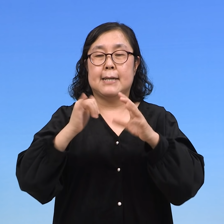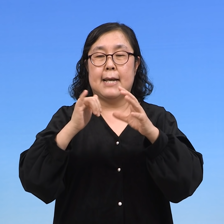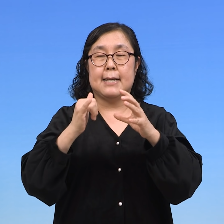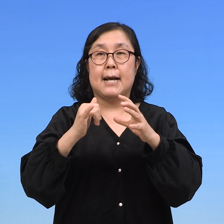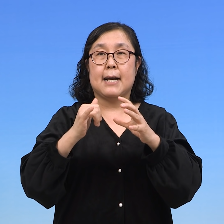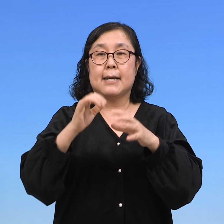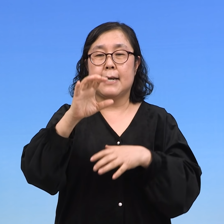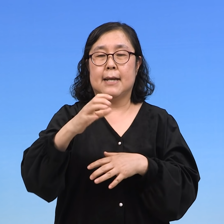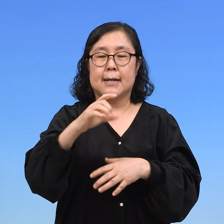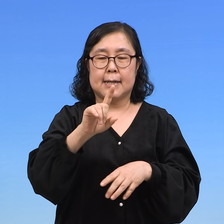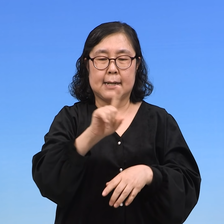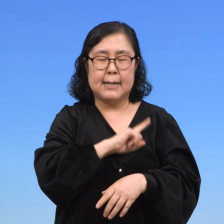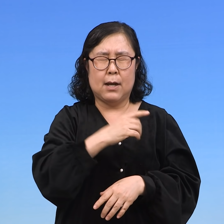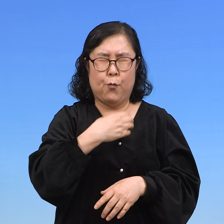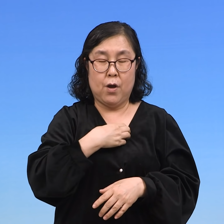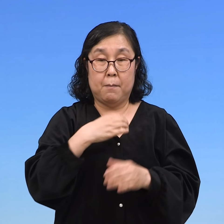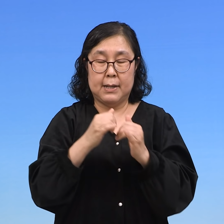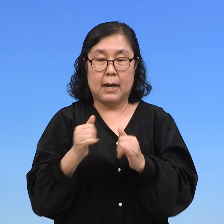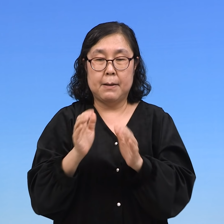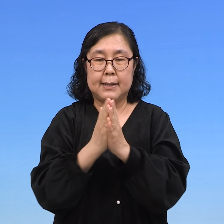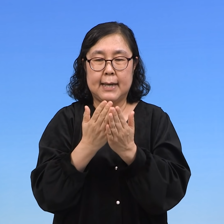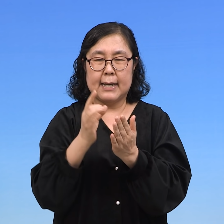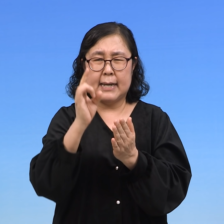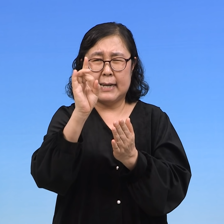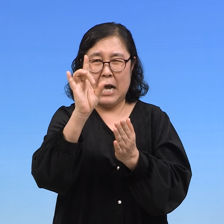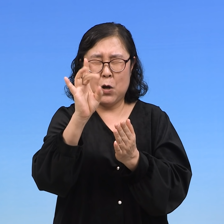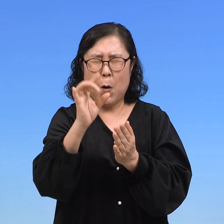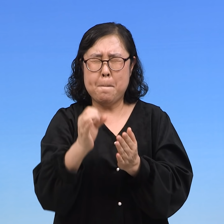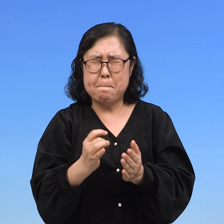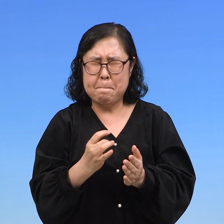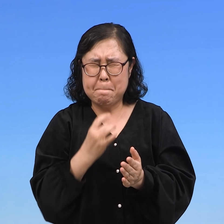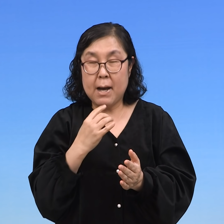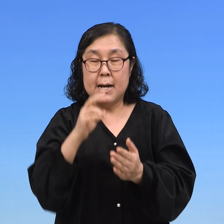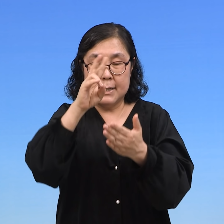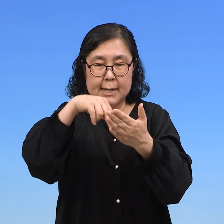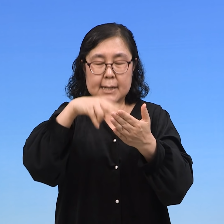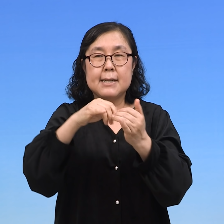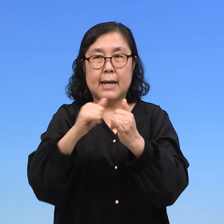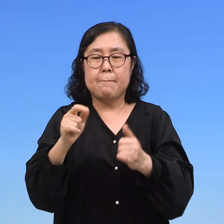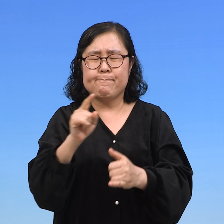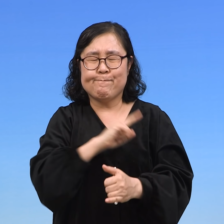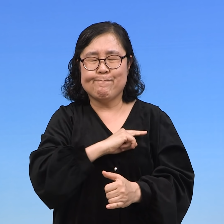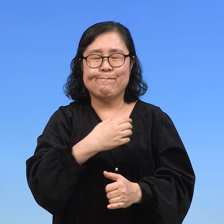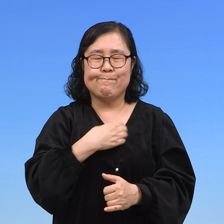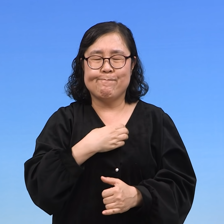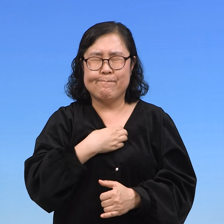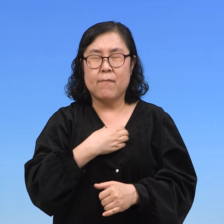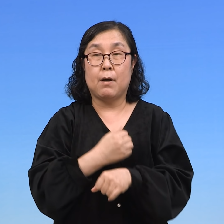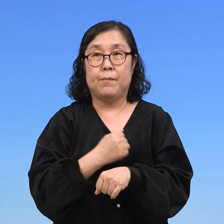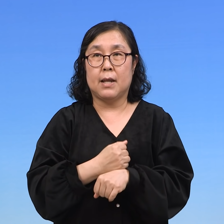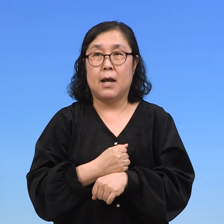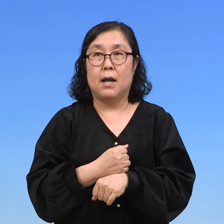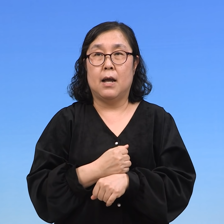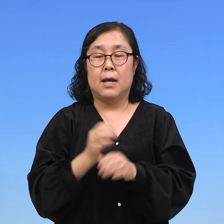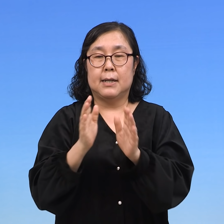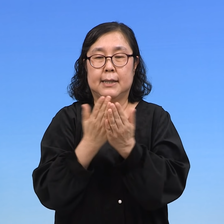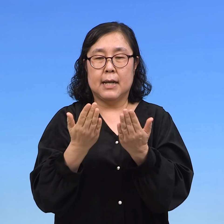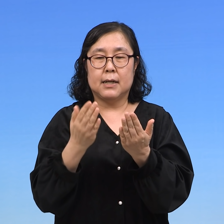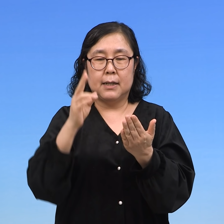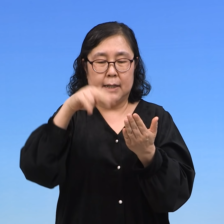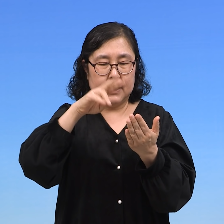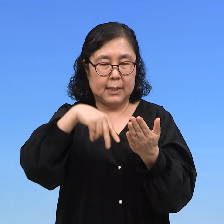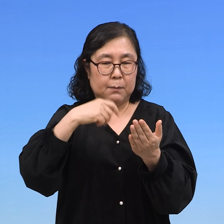세상에서 제일 위험한 사람이 책 딱 한 것만 읽은 사람이라도 계속 강조하죠 차라리 안 읽으면